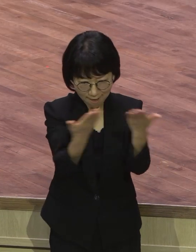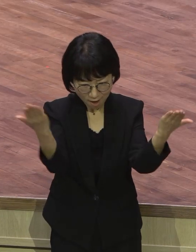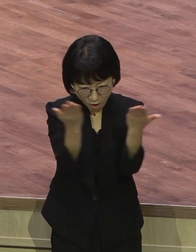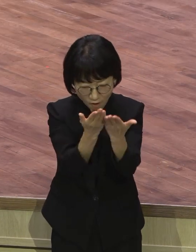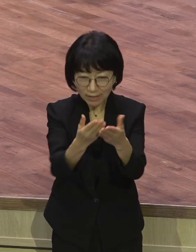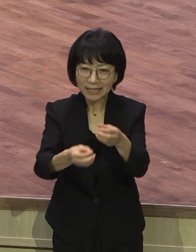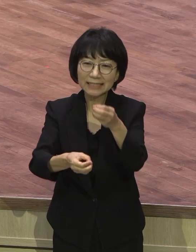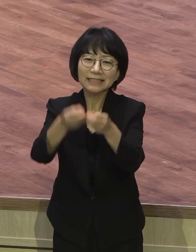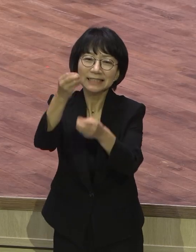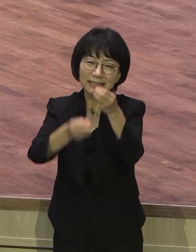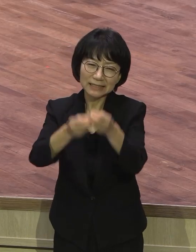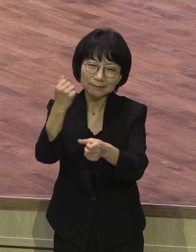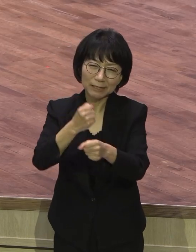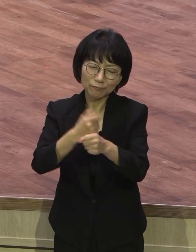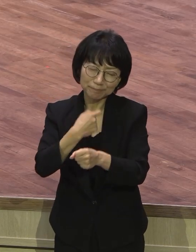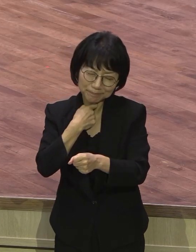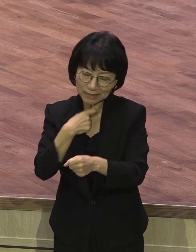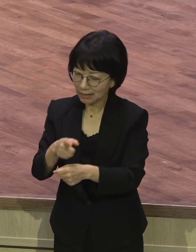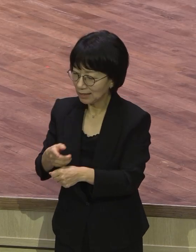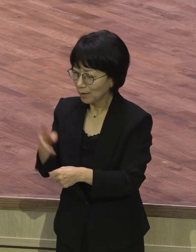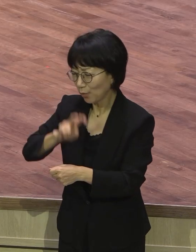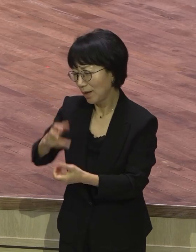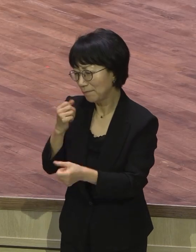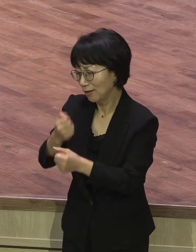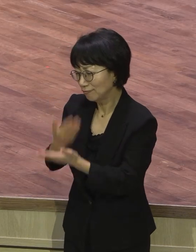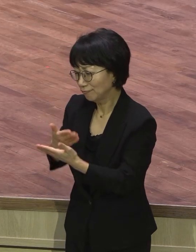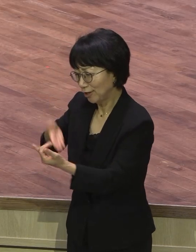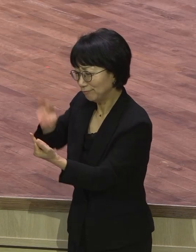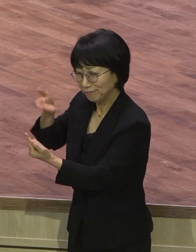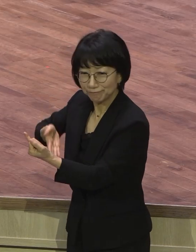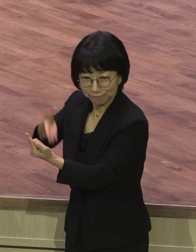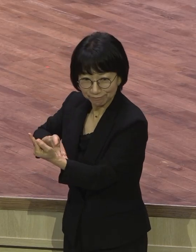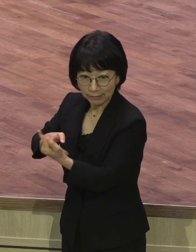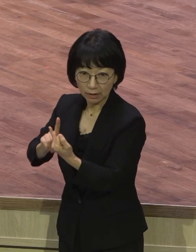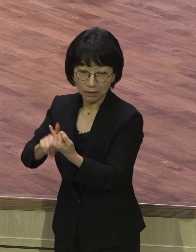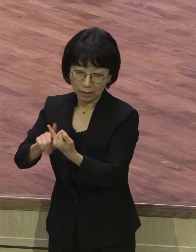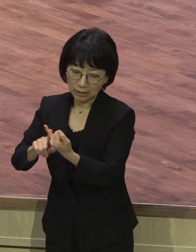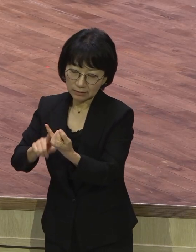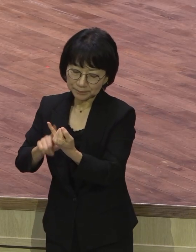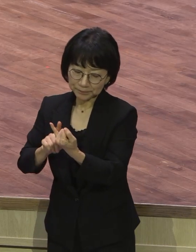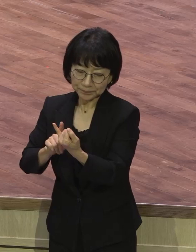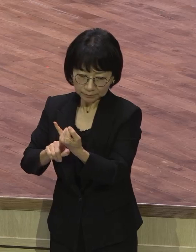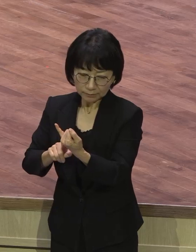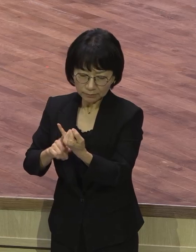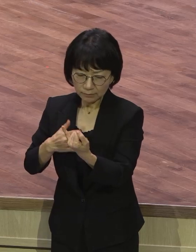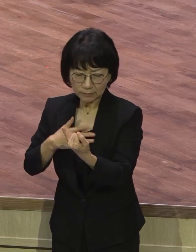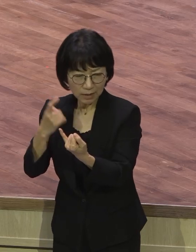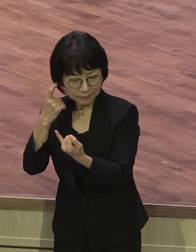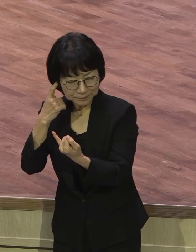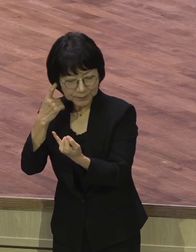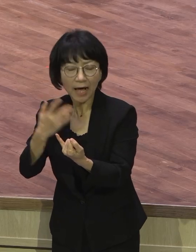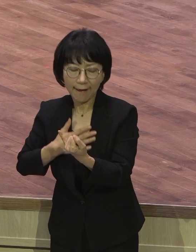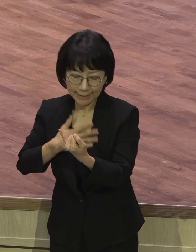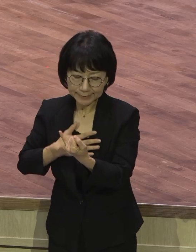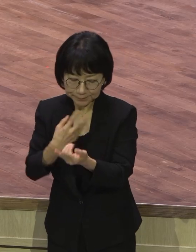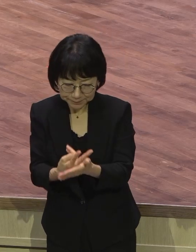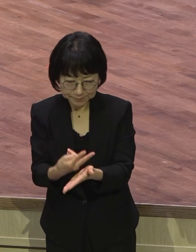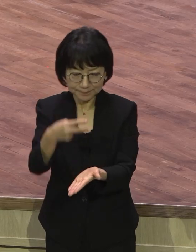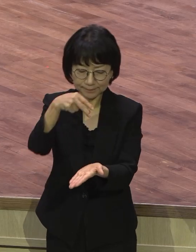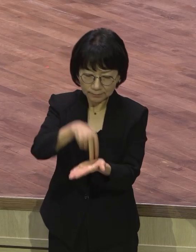보내달라고 전보가 왔어요 그때 병상에 누워있던 이 메리 베이커가 일어나서